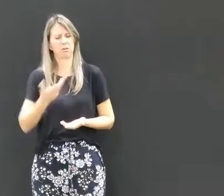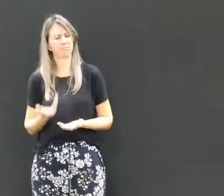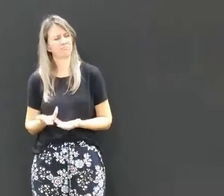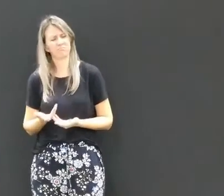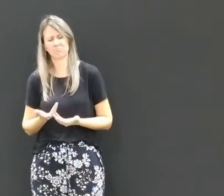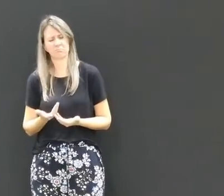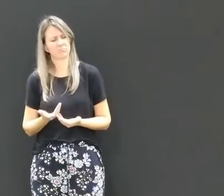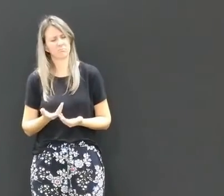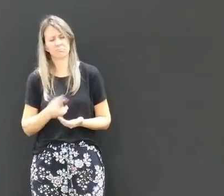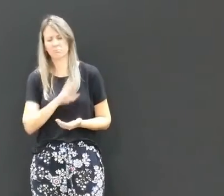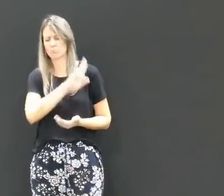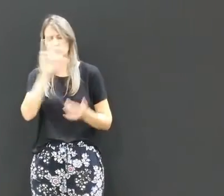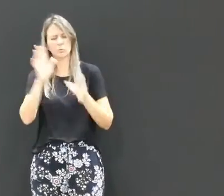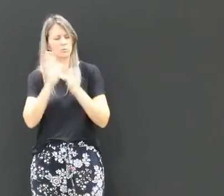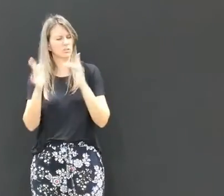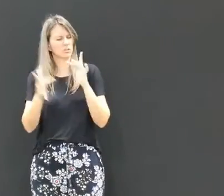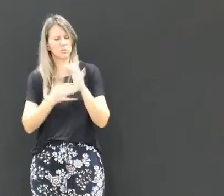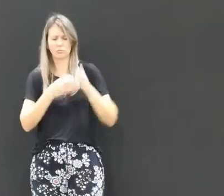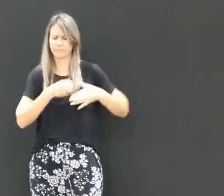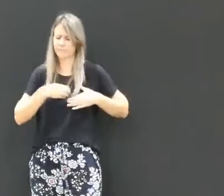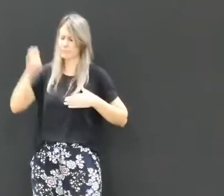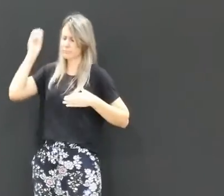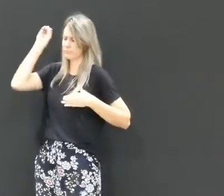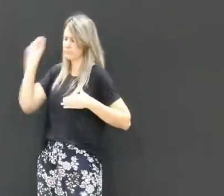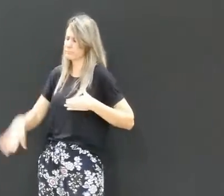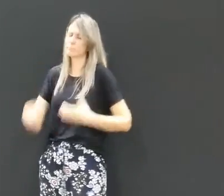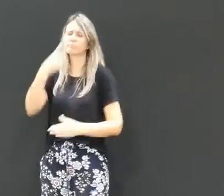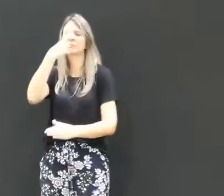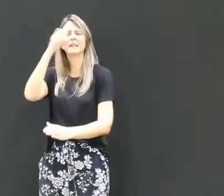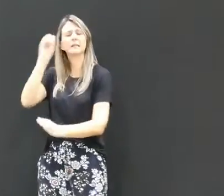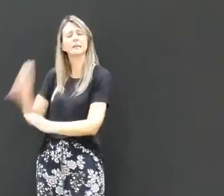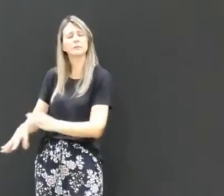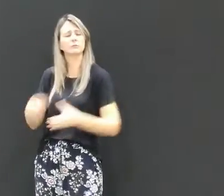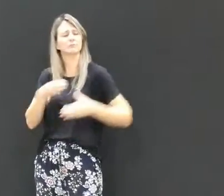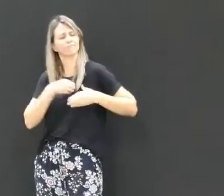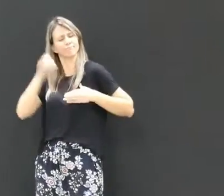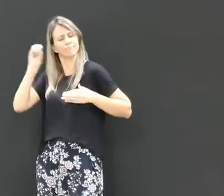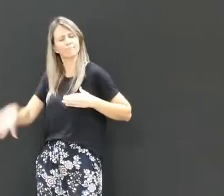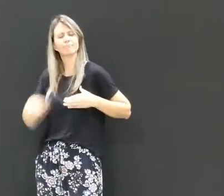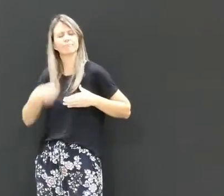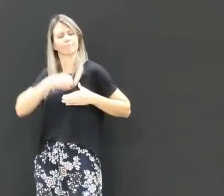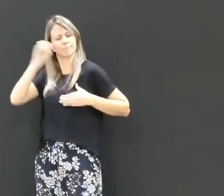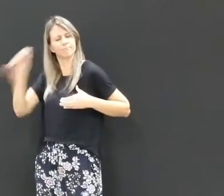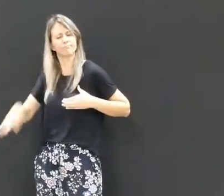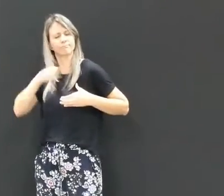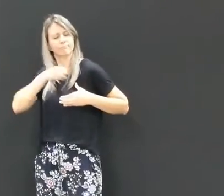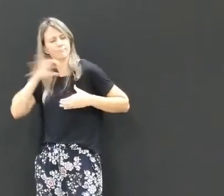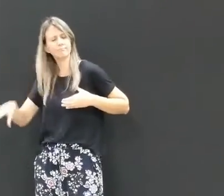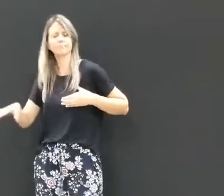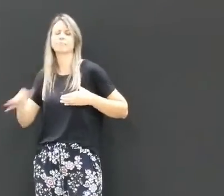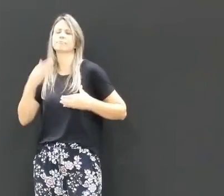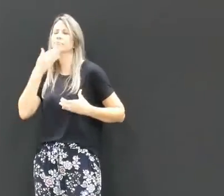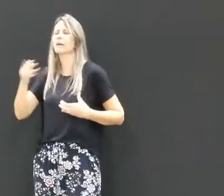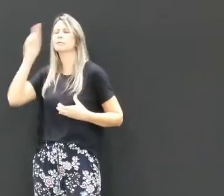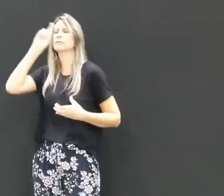para que eles não venham, Senhor, a ter doenças, não fiquem doentes, que eles possam, Senhor, esvaziar tudo isso, tirar